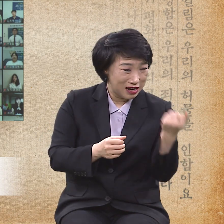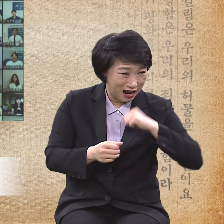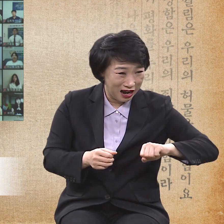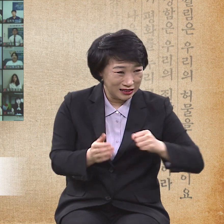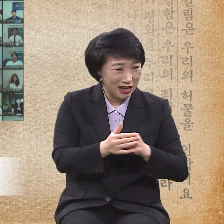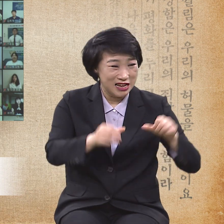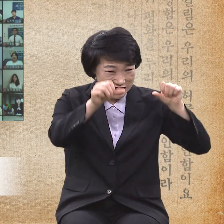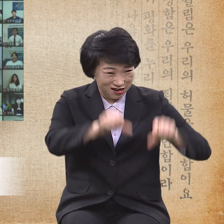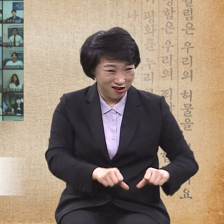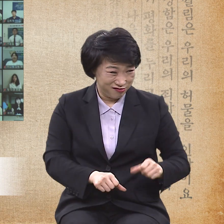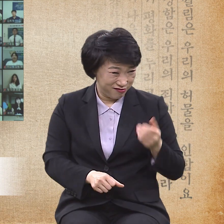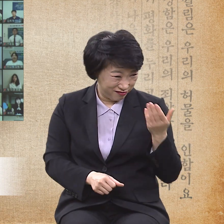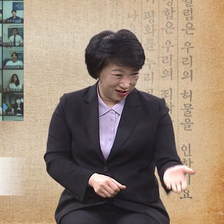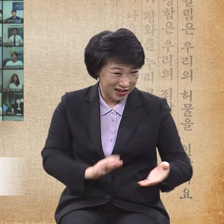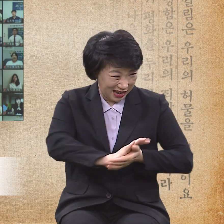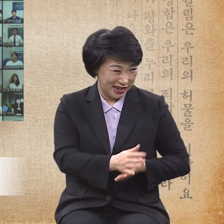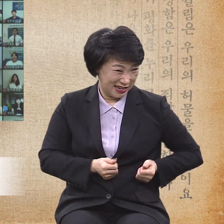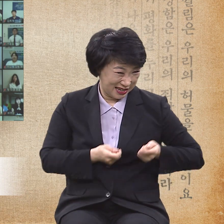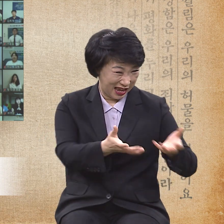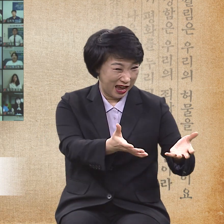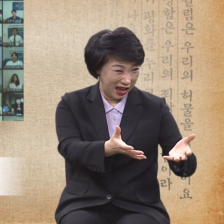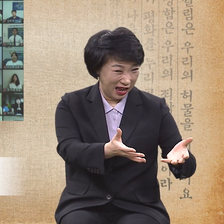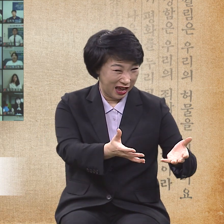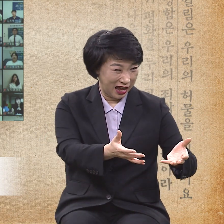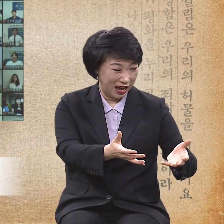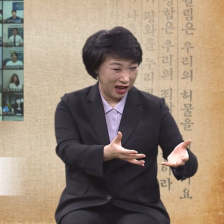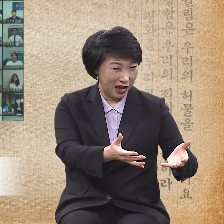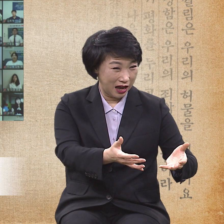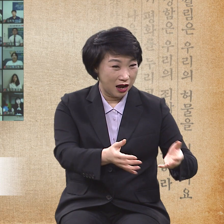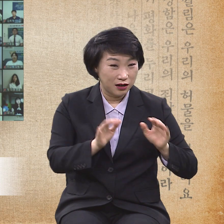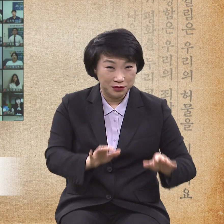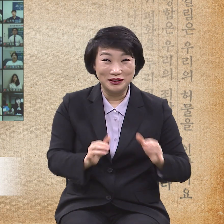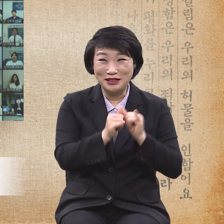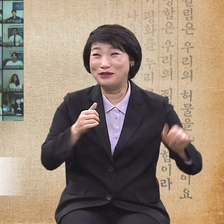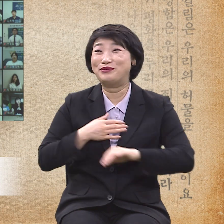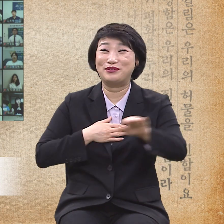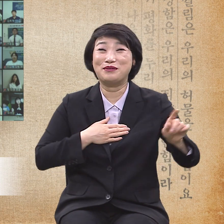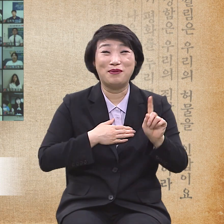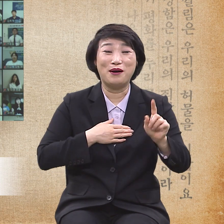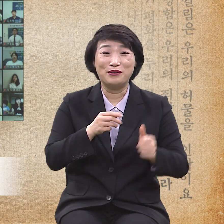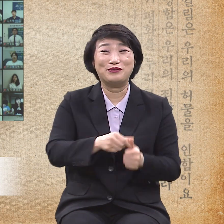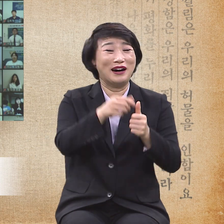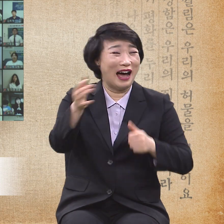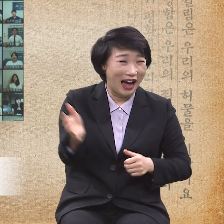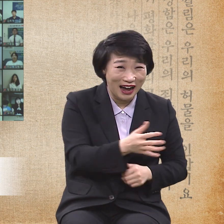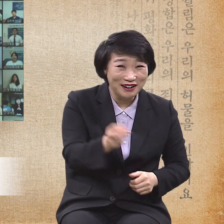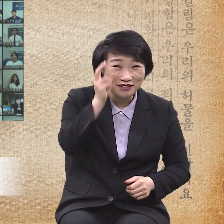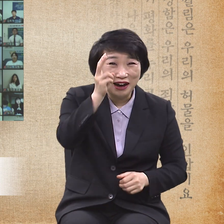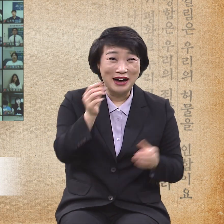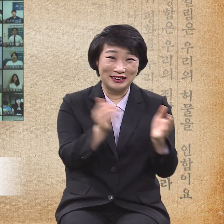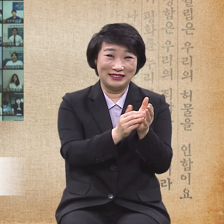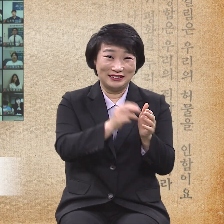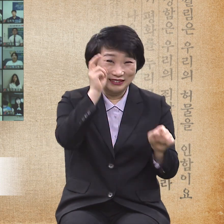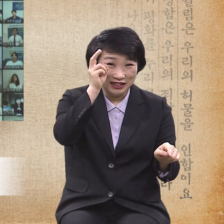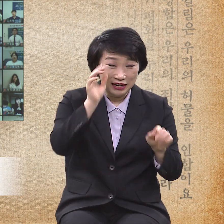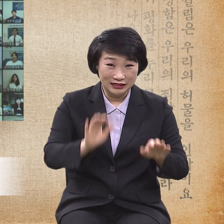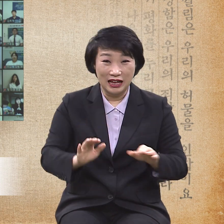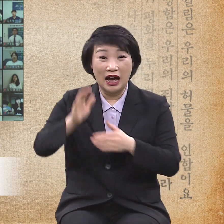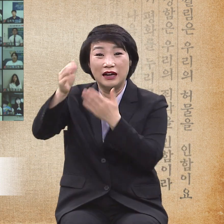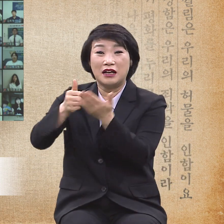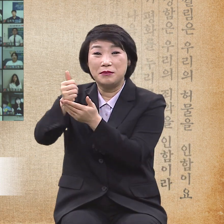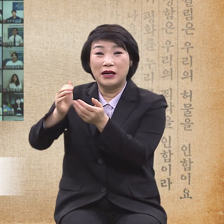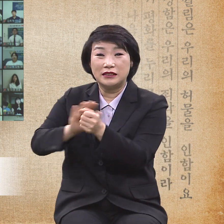돼. 아주 없애버려야 돼. 그랬다면 인류는 끝나버렸겠죠. 근데 하나님의